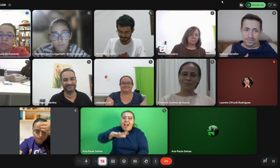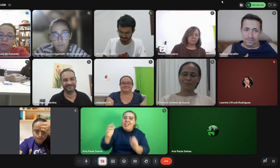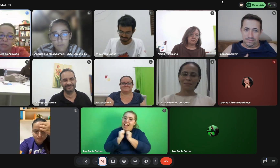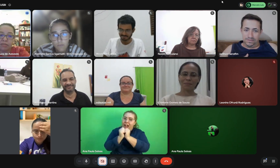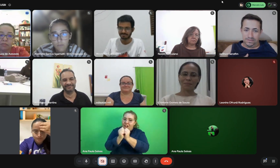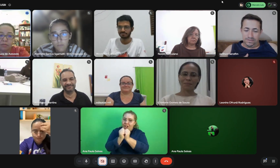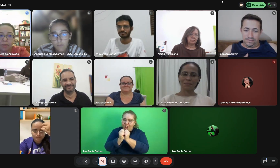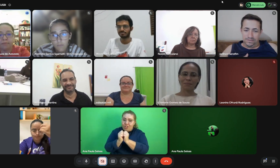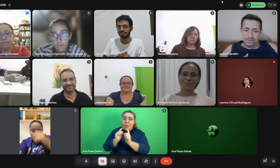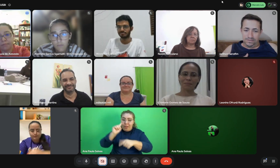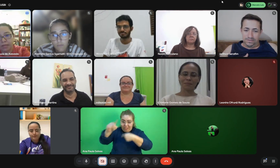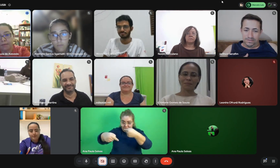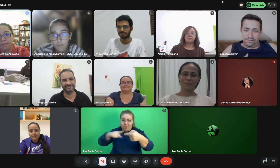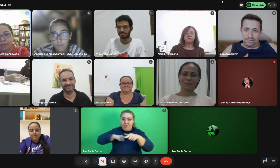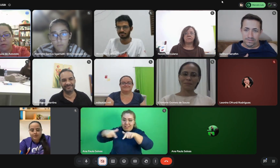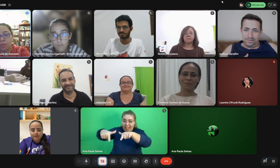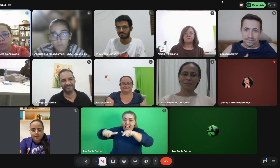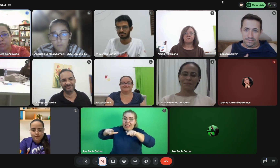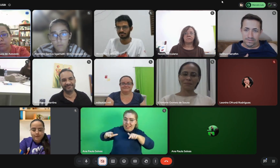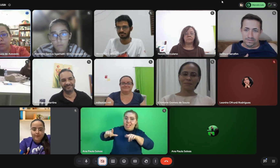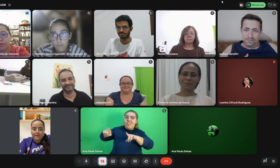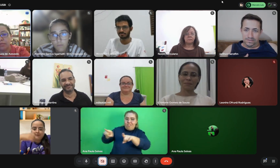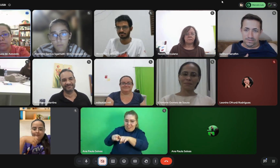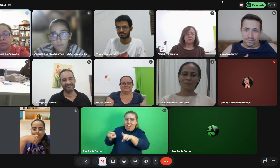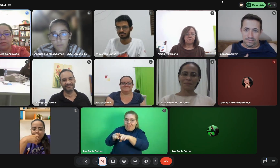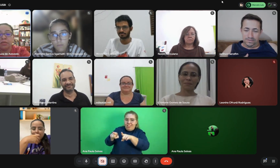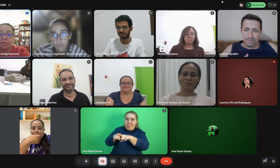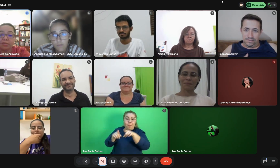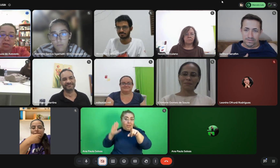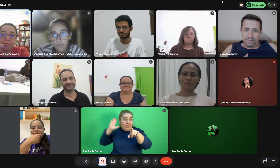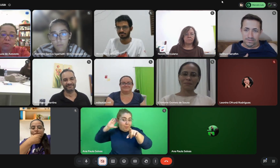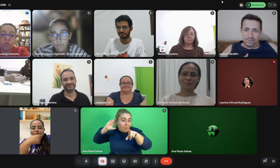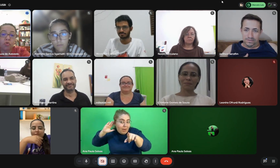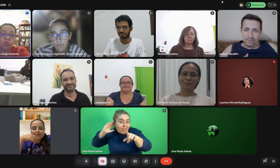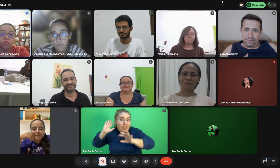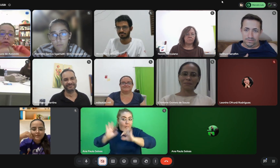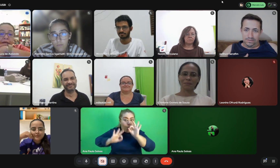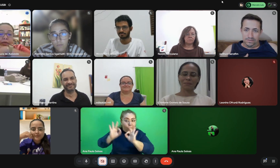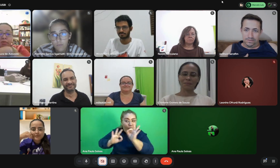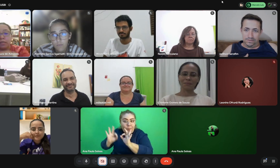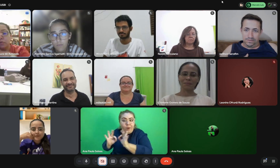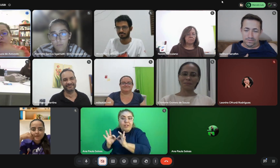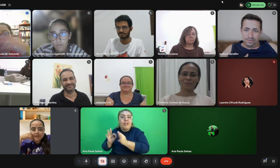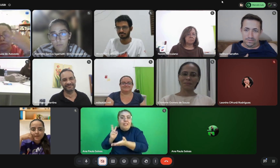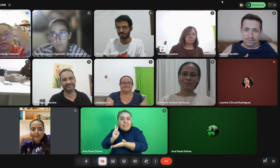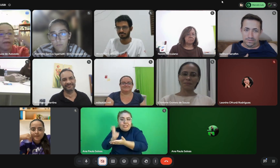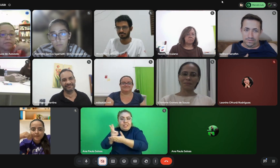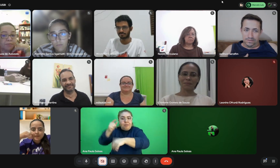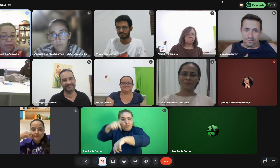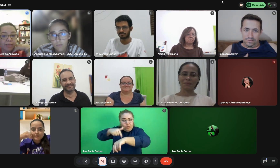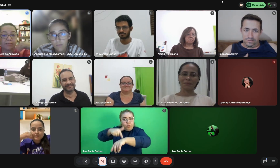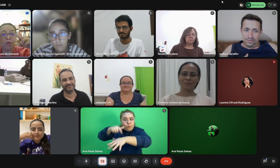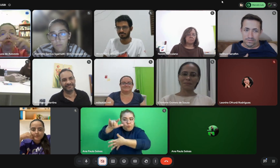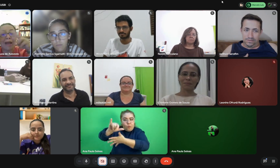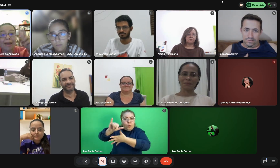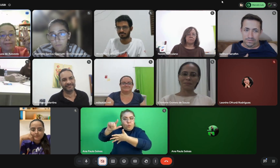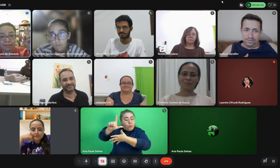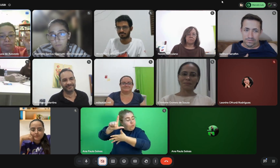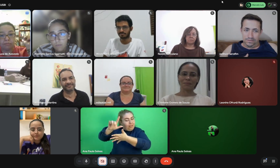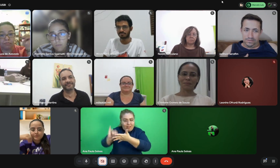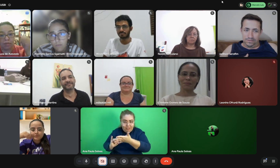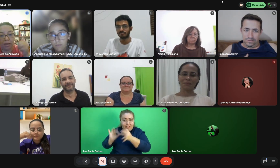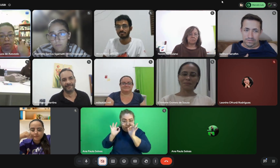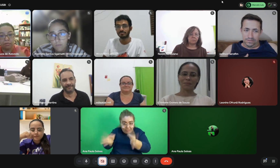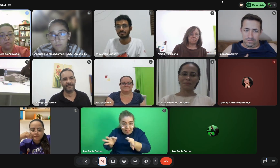vamos dar certificação também, tá? O Marcelo está organizando aí, sempre no horário da Licusb, essas palestras